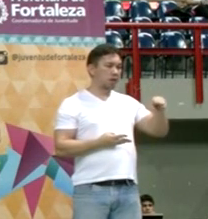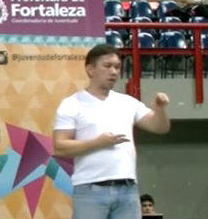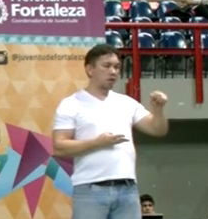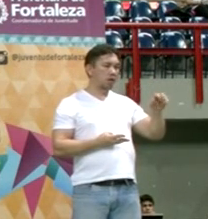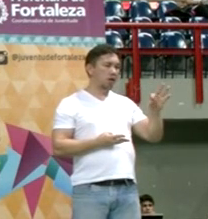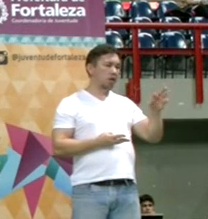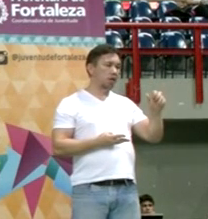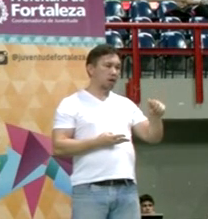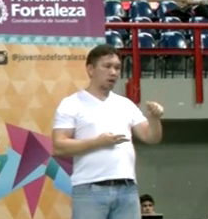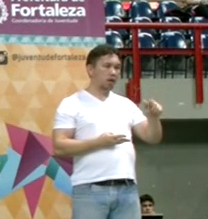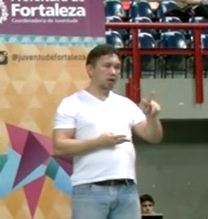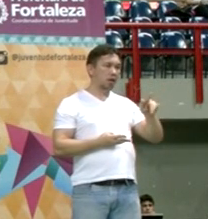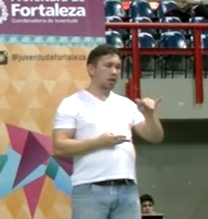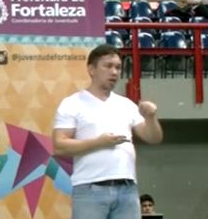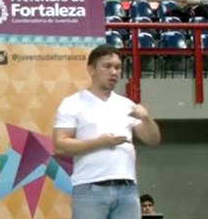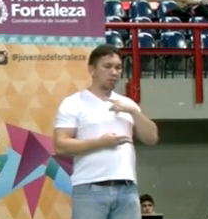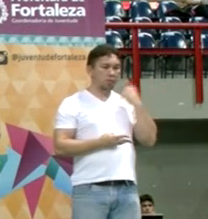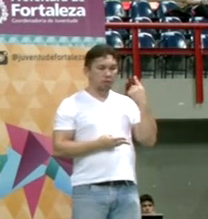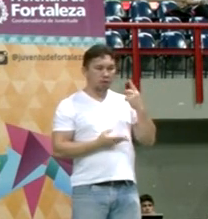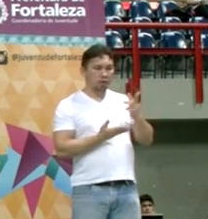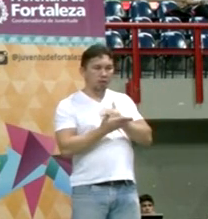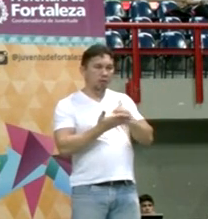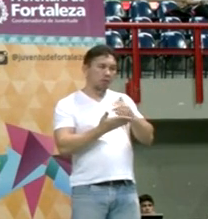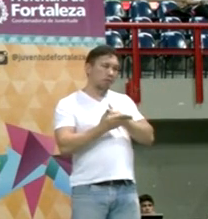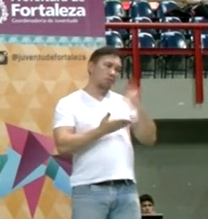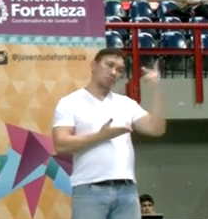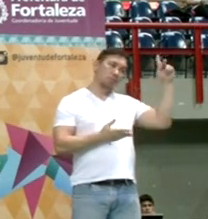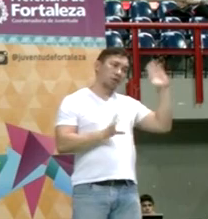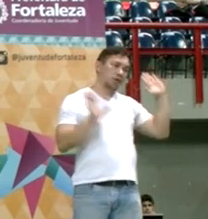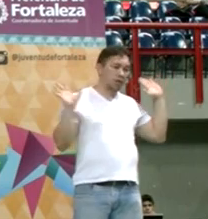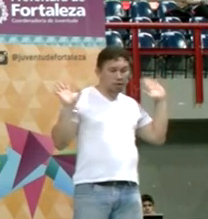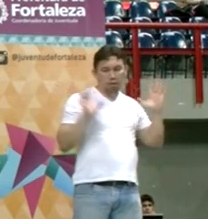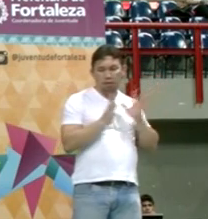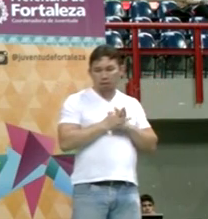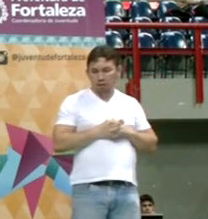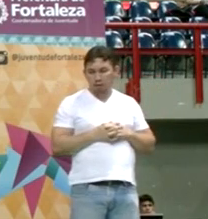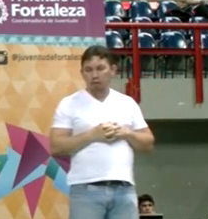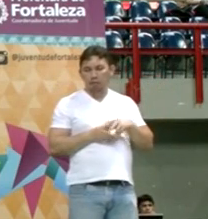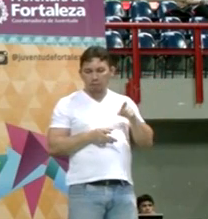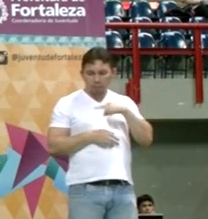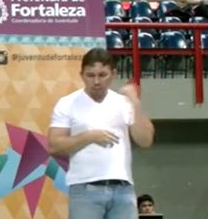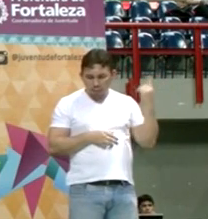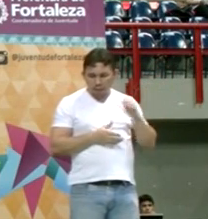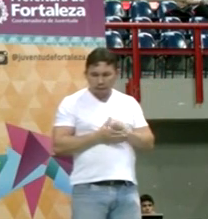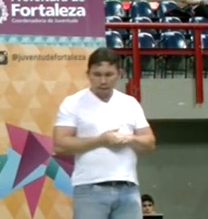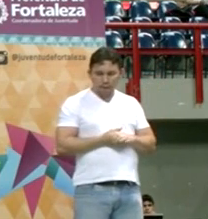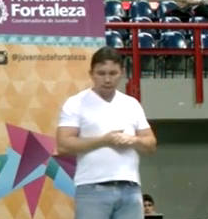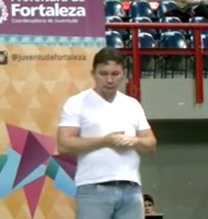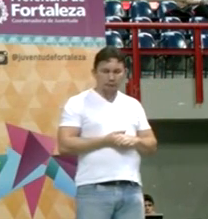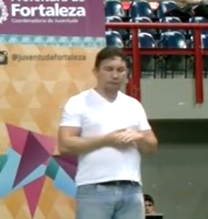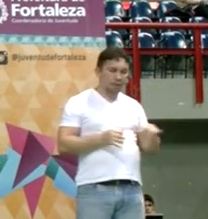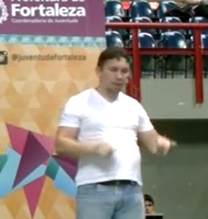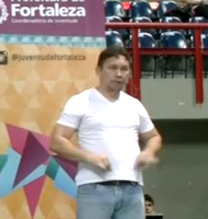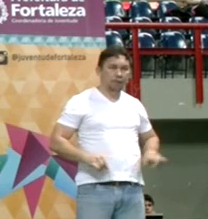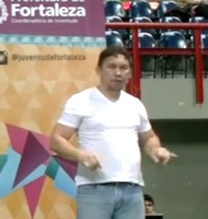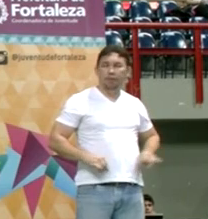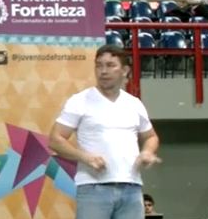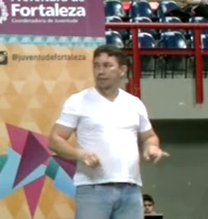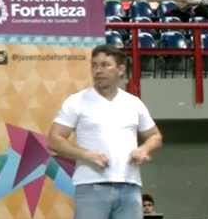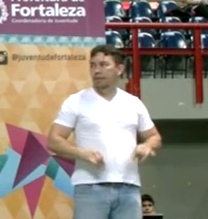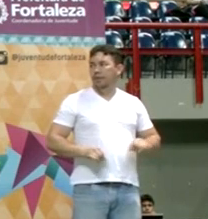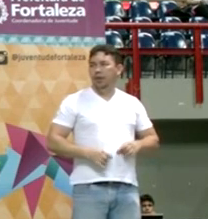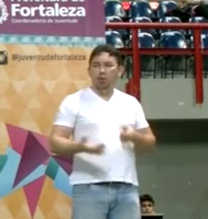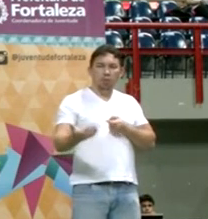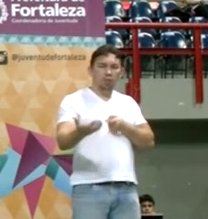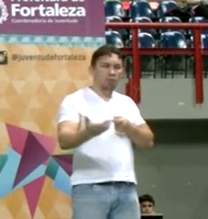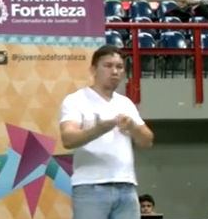O professor assistiu o desenho, a Anastácia morre não. O amor é desenho, né? A Anastácia morre, a bichinha inclusive morre sofrendo, porque eles vão